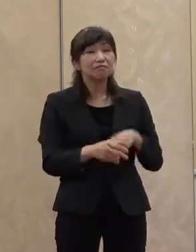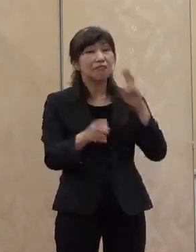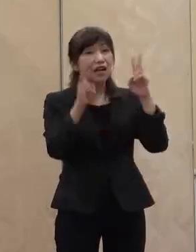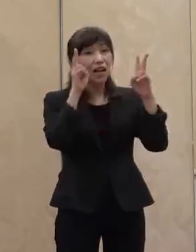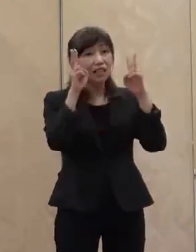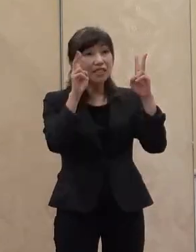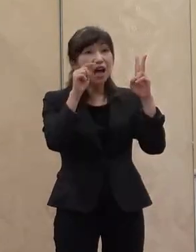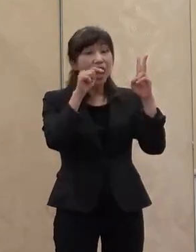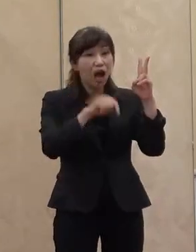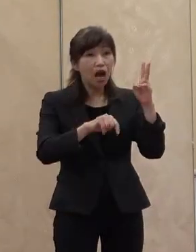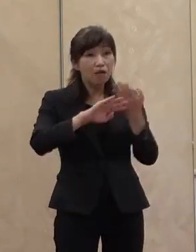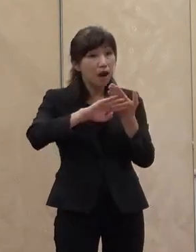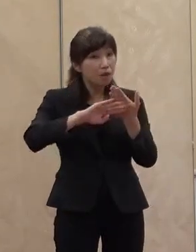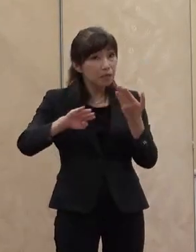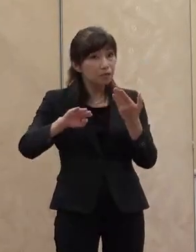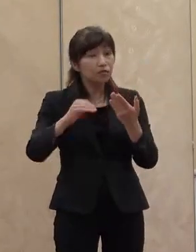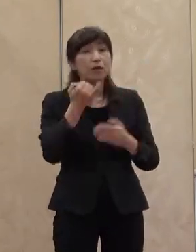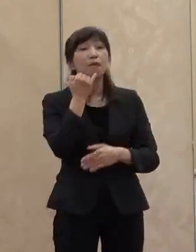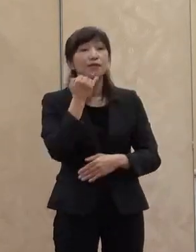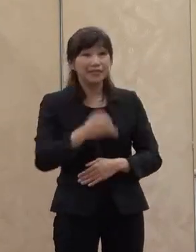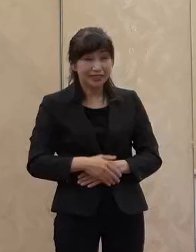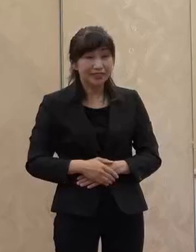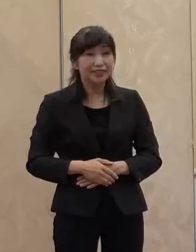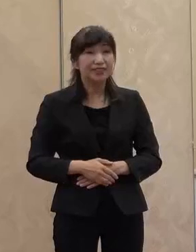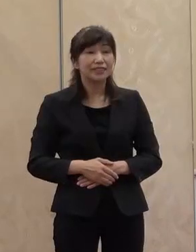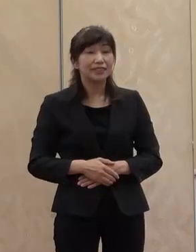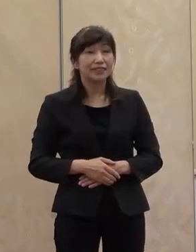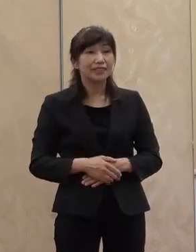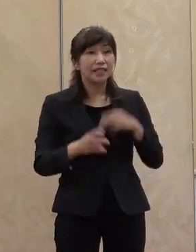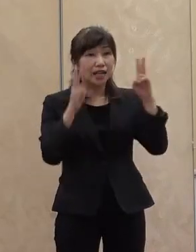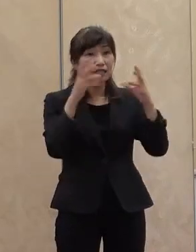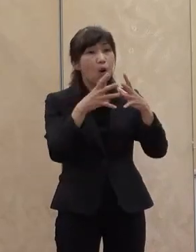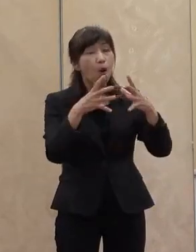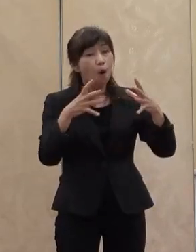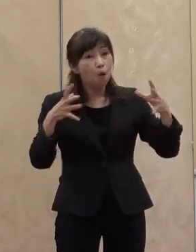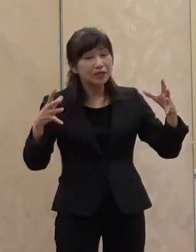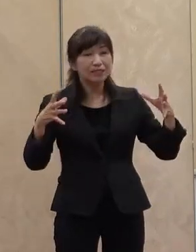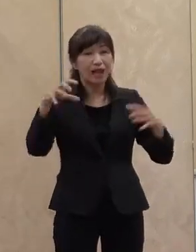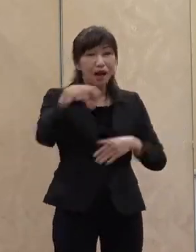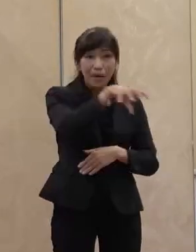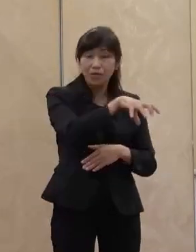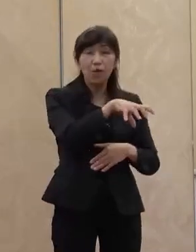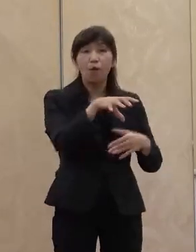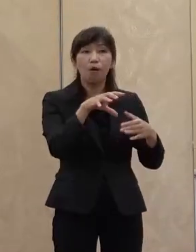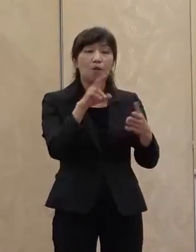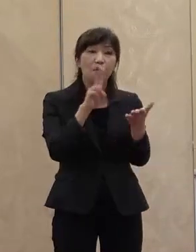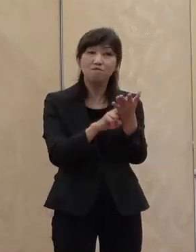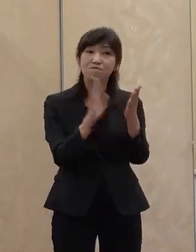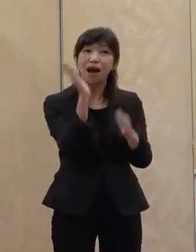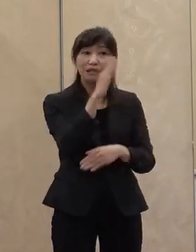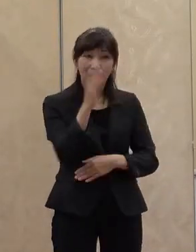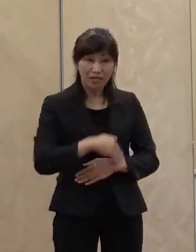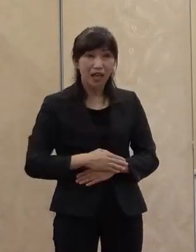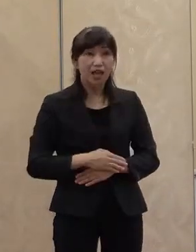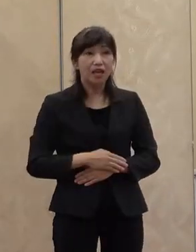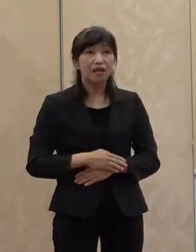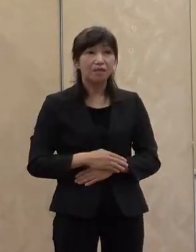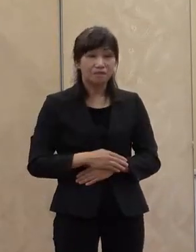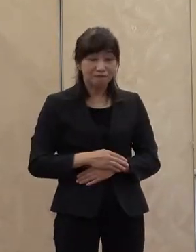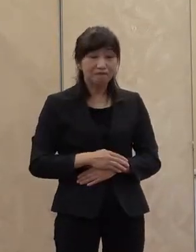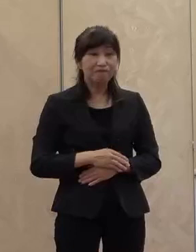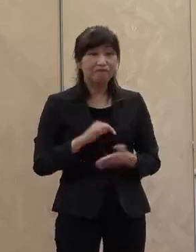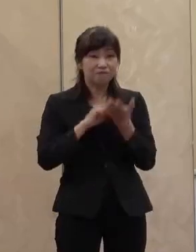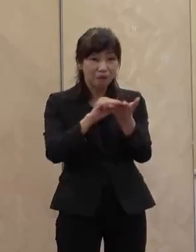い、事業者については規模も場所も限定はしておりません。 だから府民をベースにした支